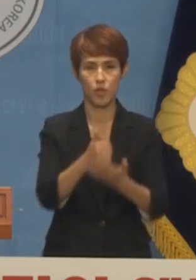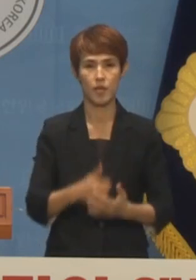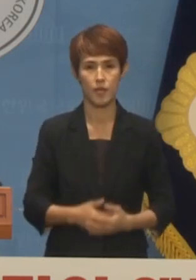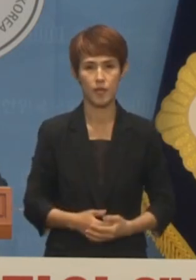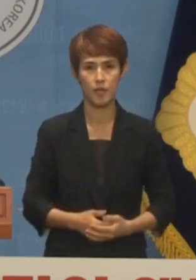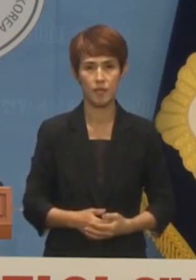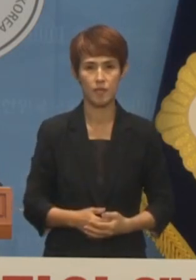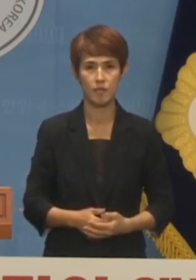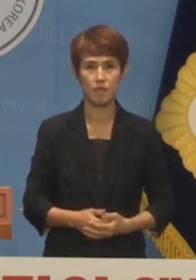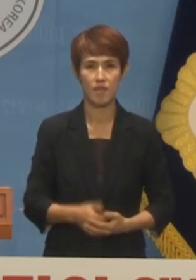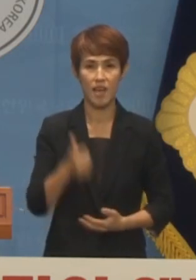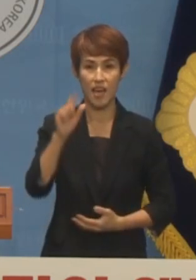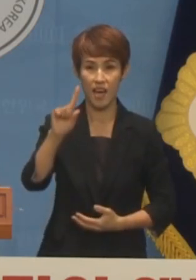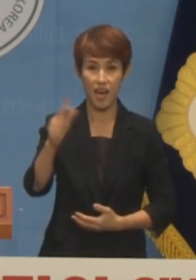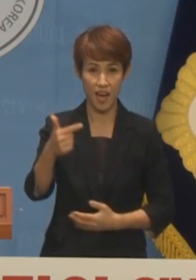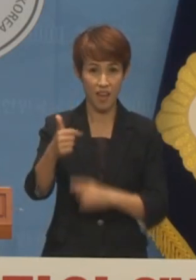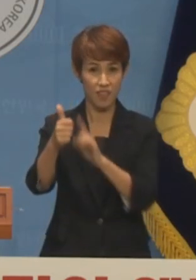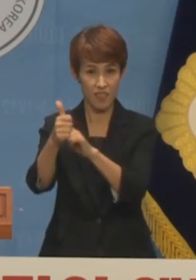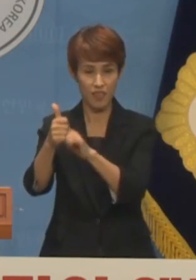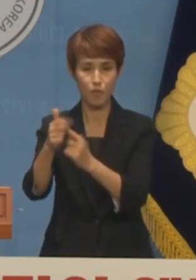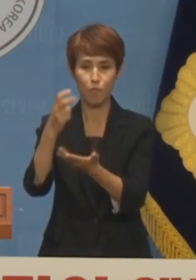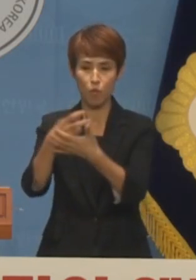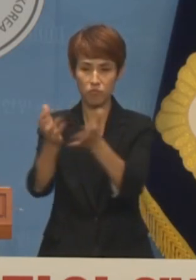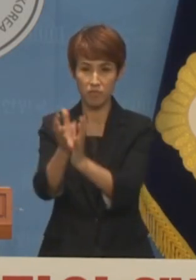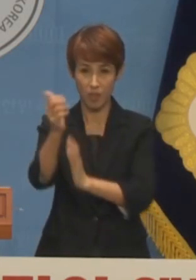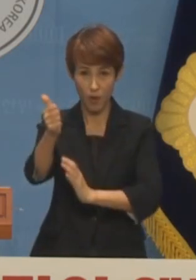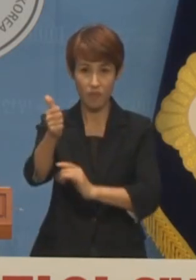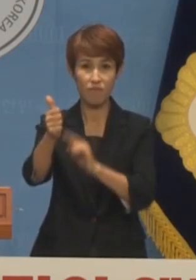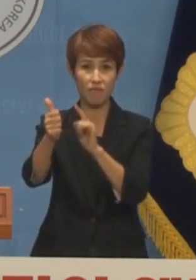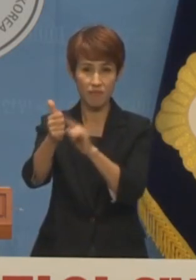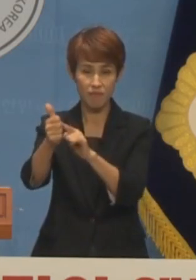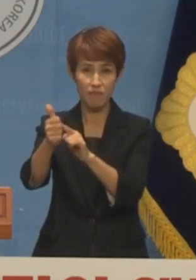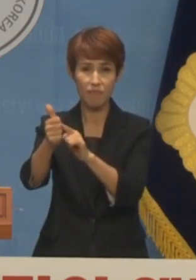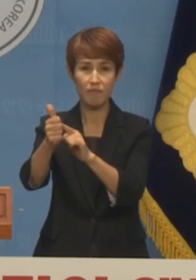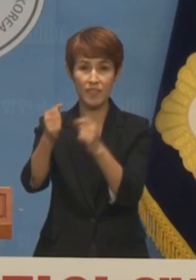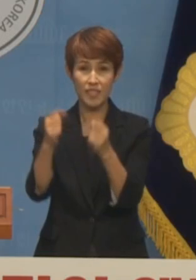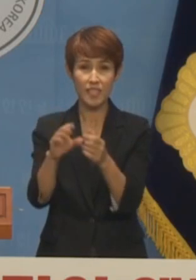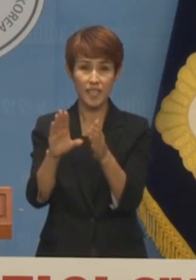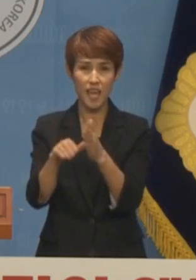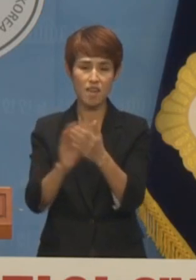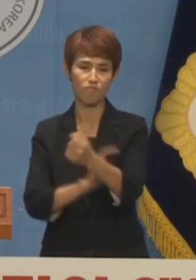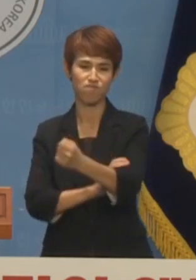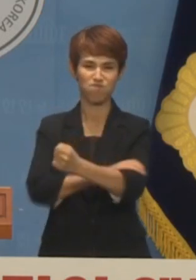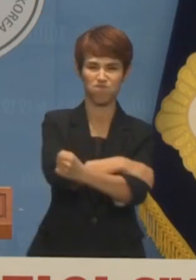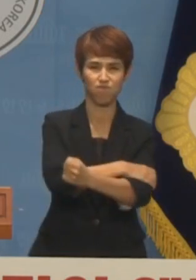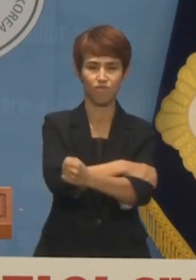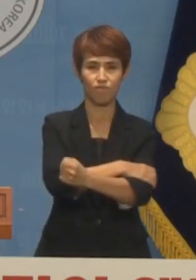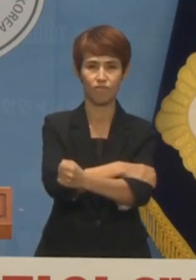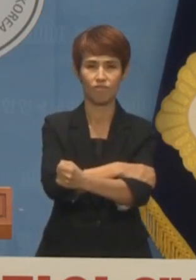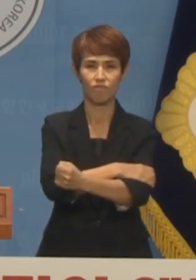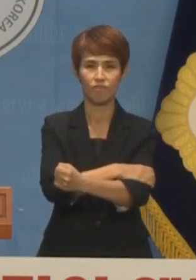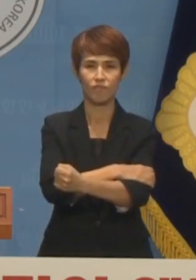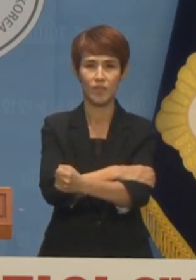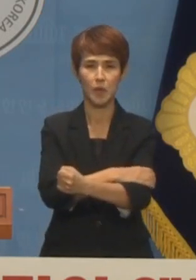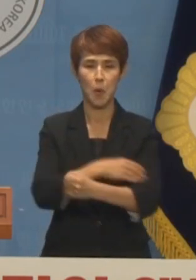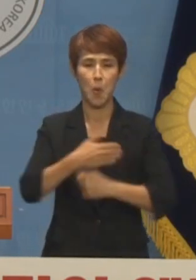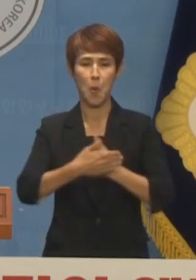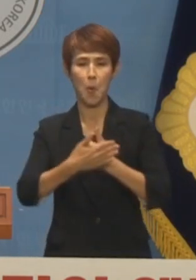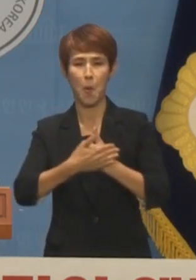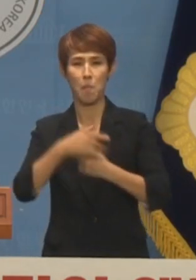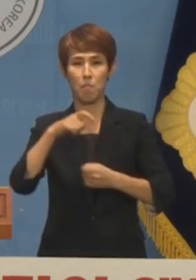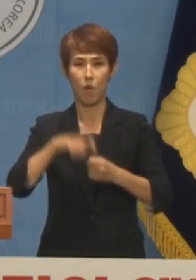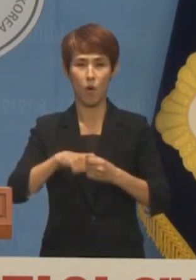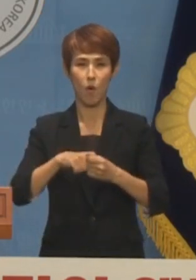결국 피고발인 한동훈은 현직 법무부 장관의 자리에서 자신의 직무 권한을 남용하여 자신에게 우호적인 여론 조성을